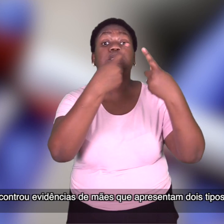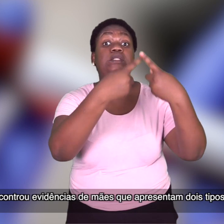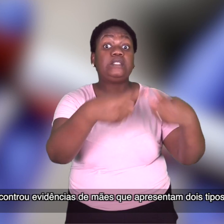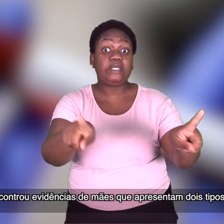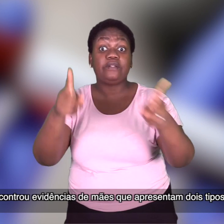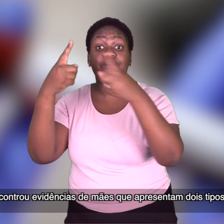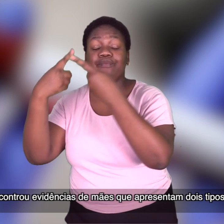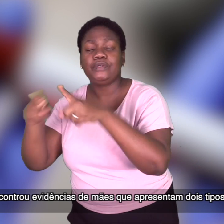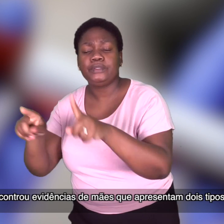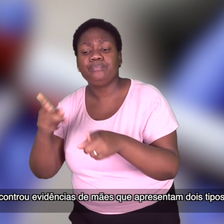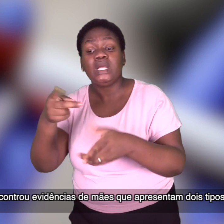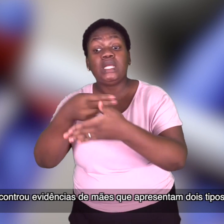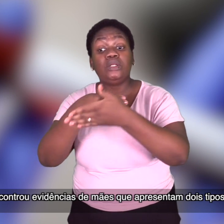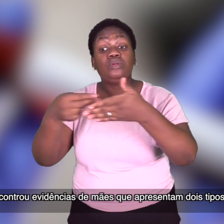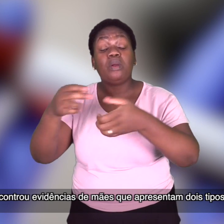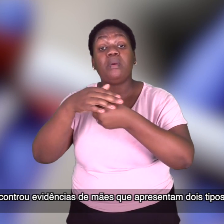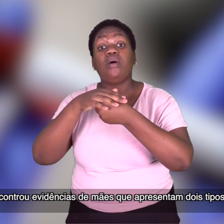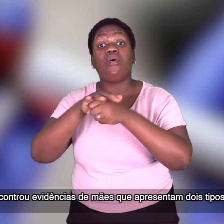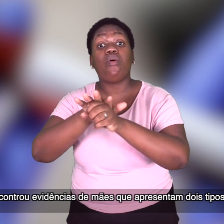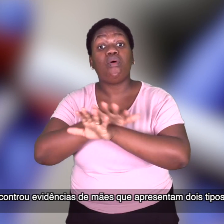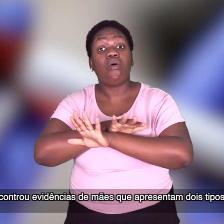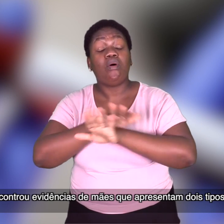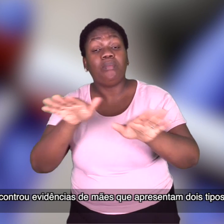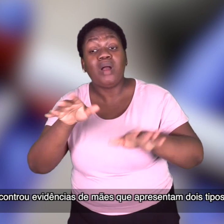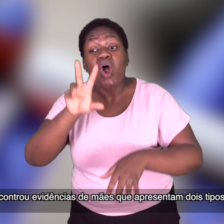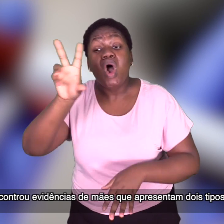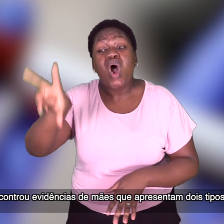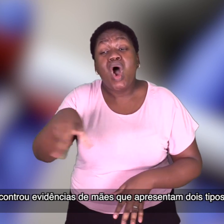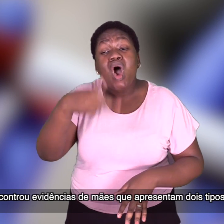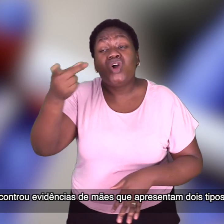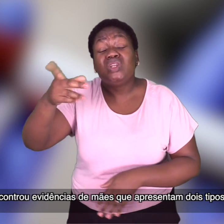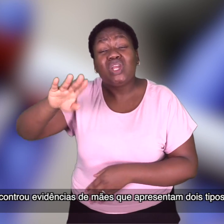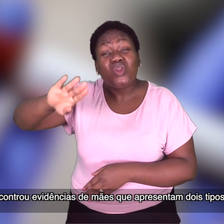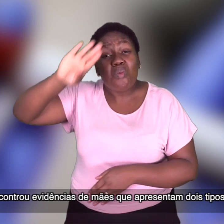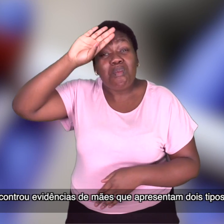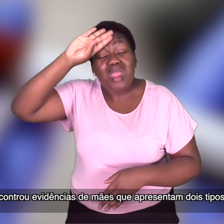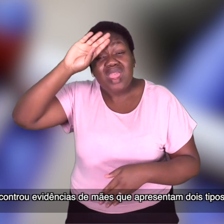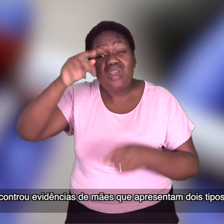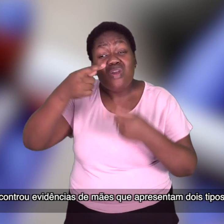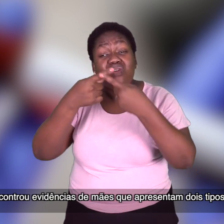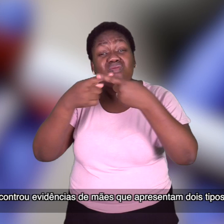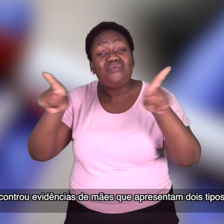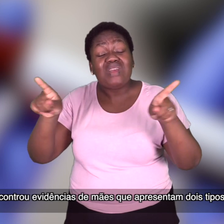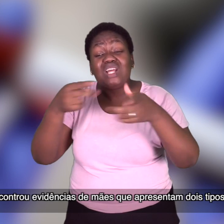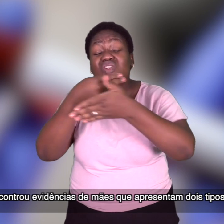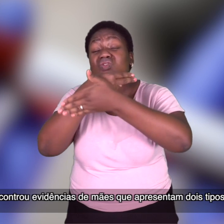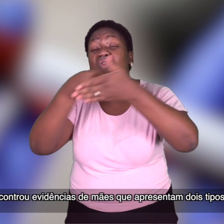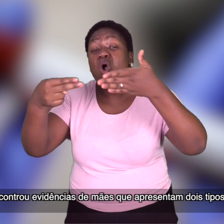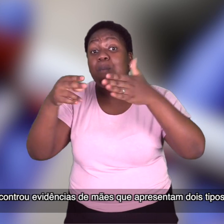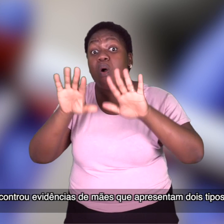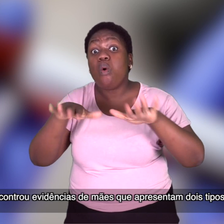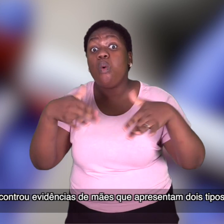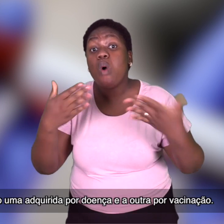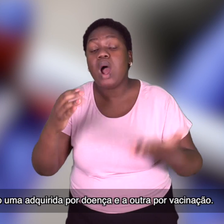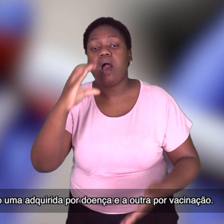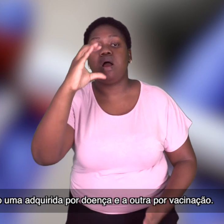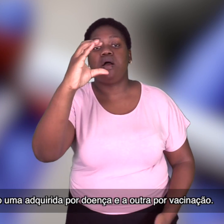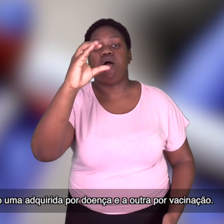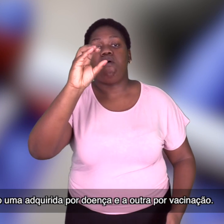nos Estados Unidos da América, encontrou evidências de mães que apresentam dois tipos de imunidade de Covid-19, sendo uma adquirida